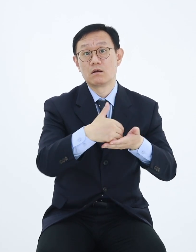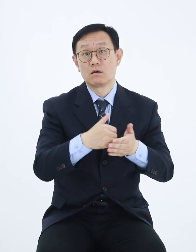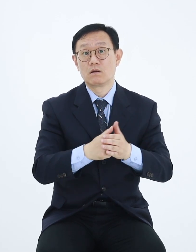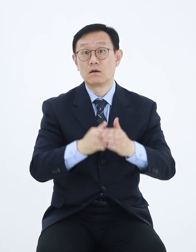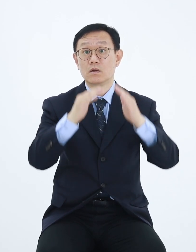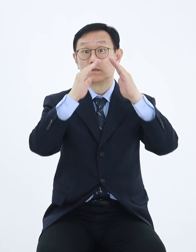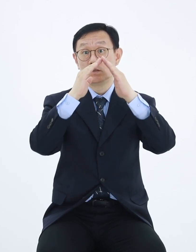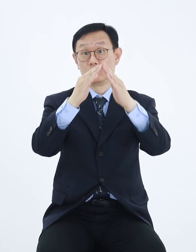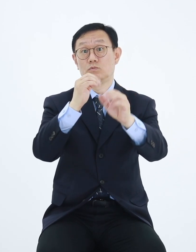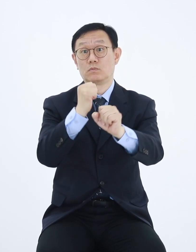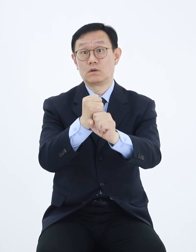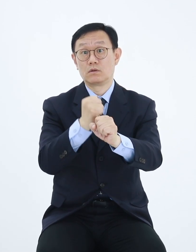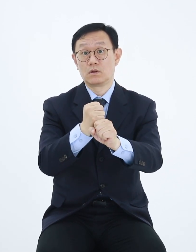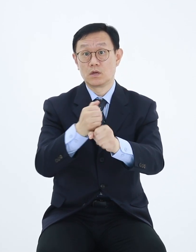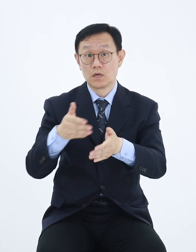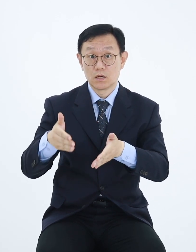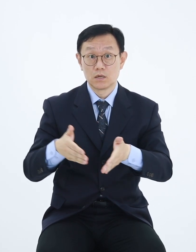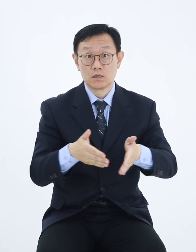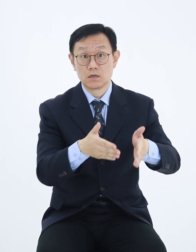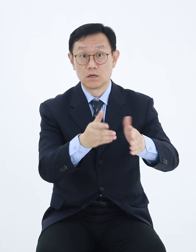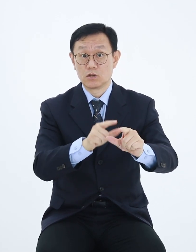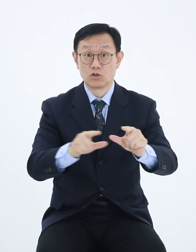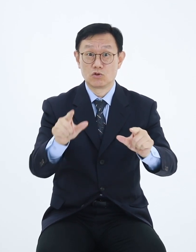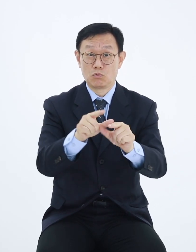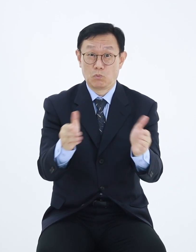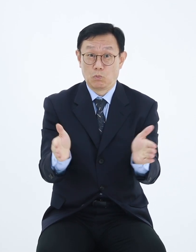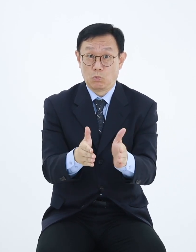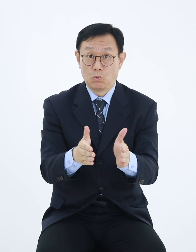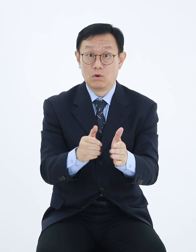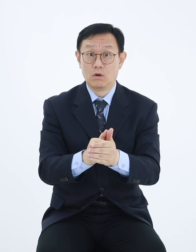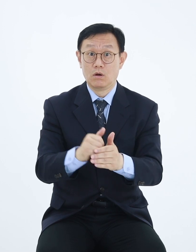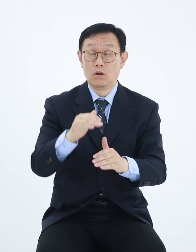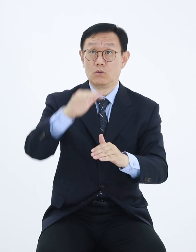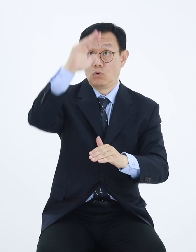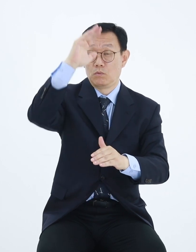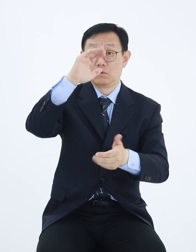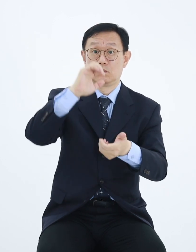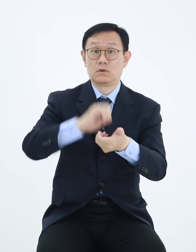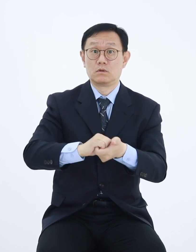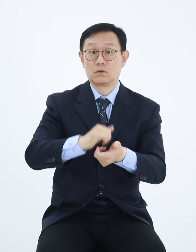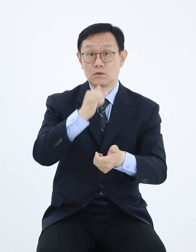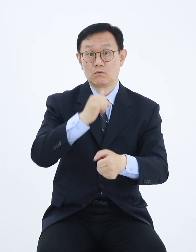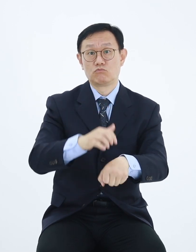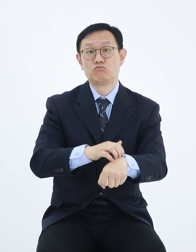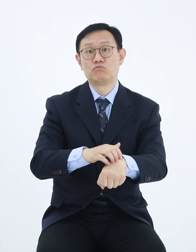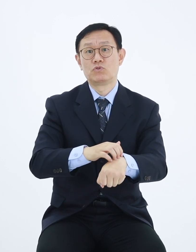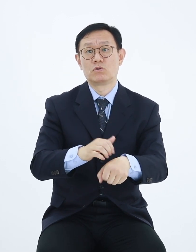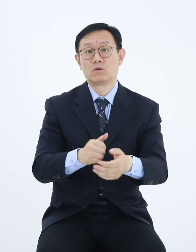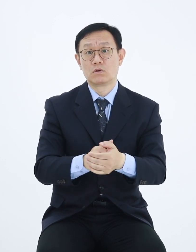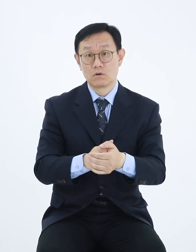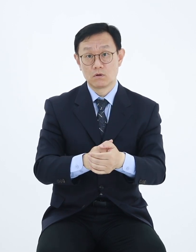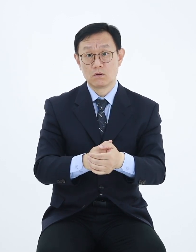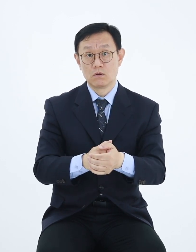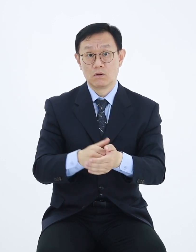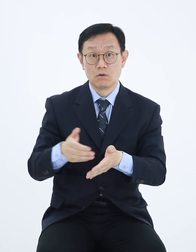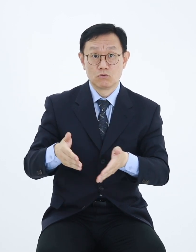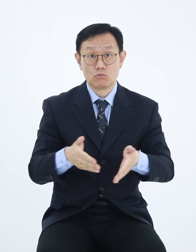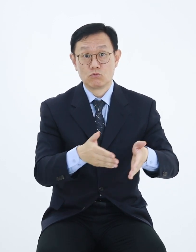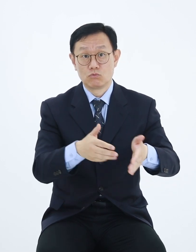만들면서 길이 예전보다 더 좁아지고 높이 제한도 생겨 불편해지는 등 rc의 통행 우선권을 침해했다고